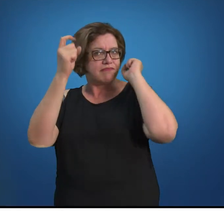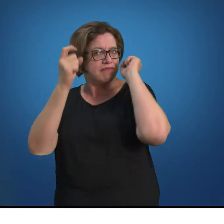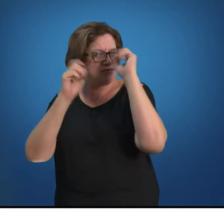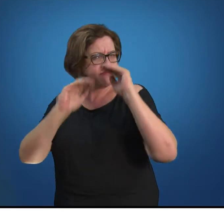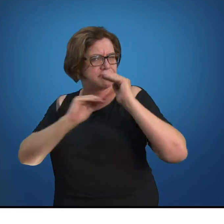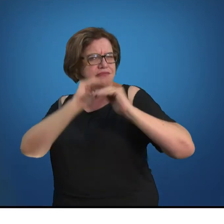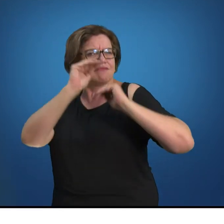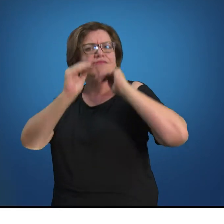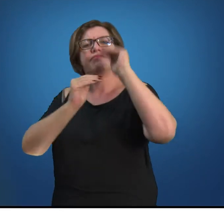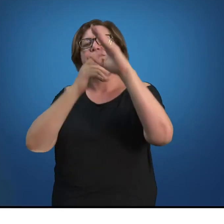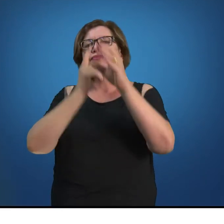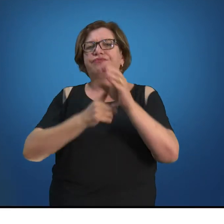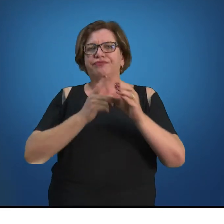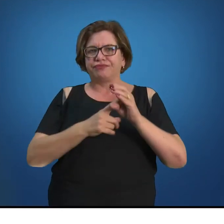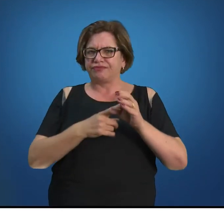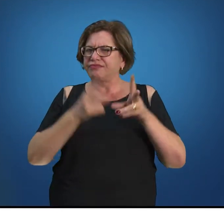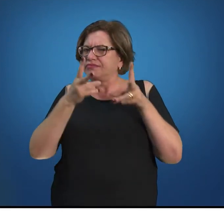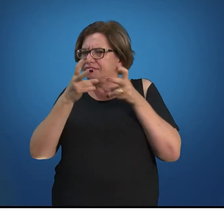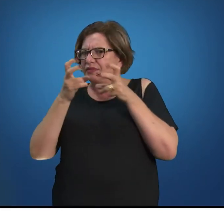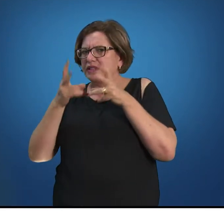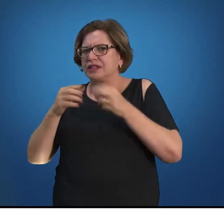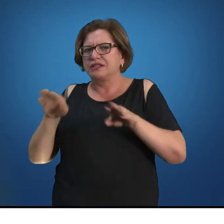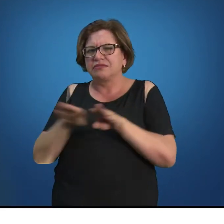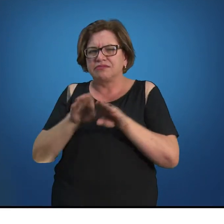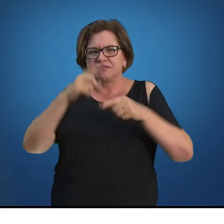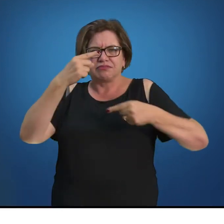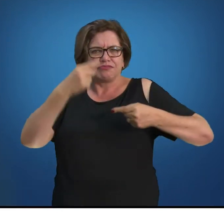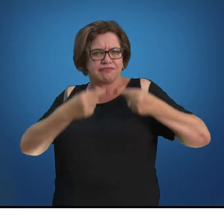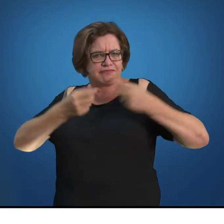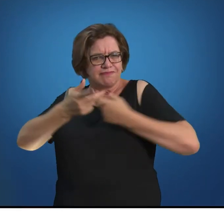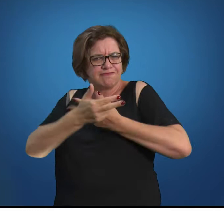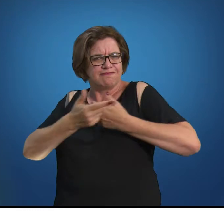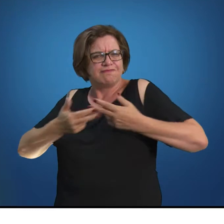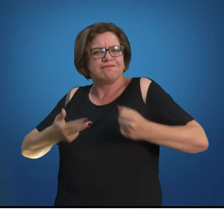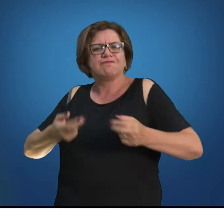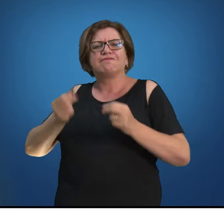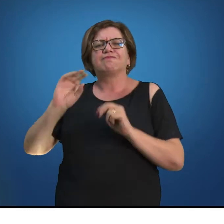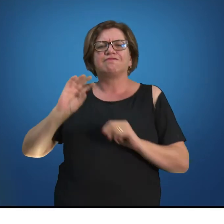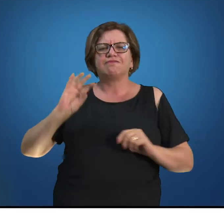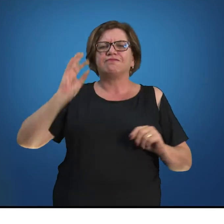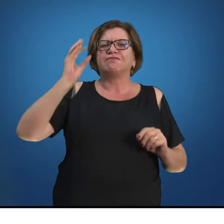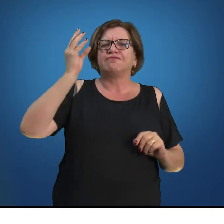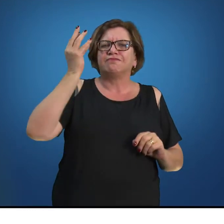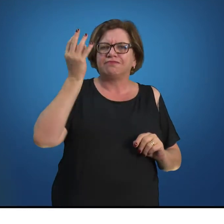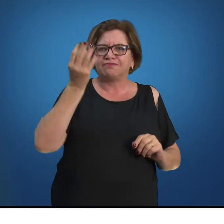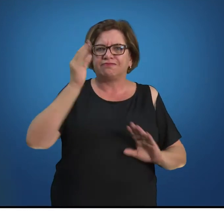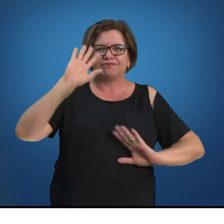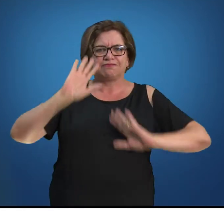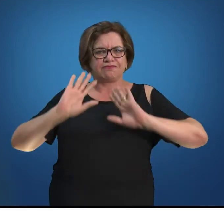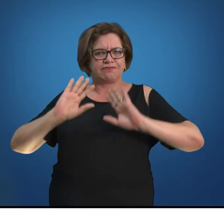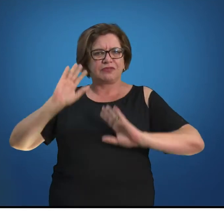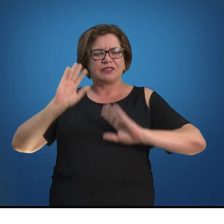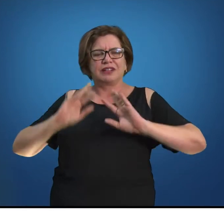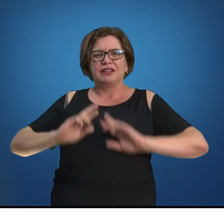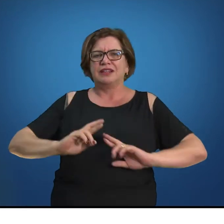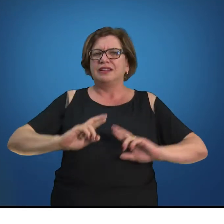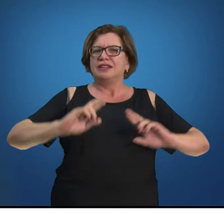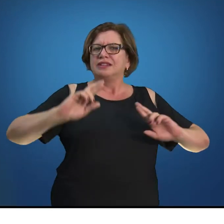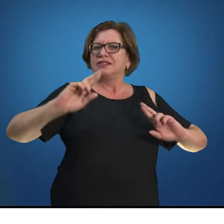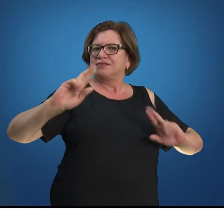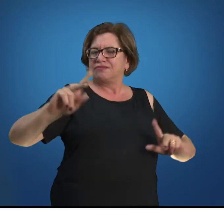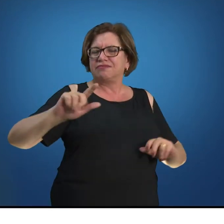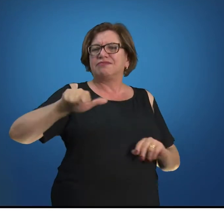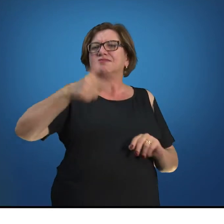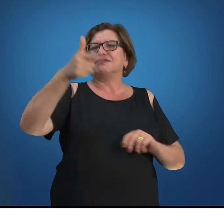forte, muito presente. E as discussões são levadas a critérios até diferenciados de